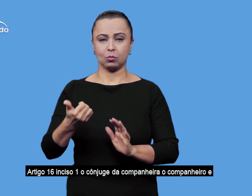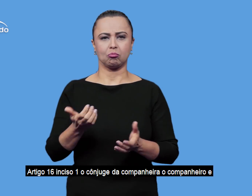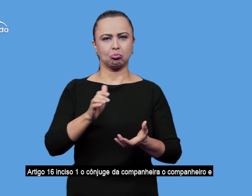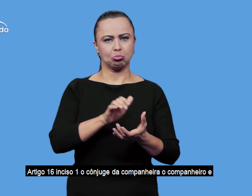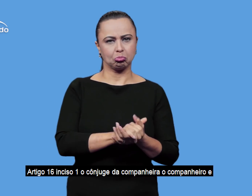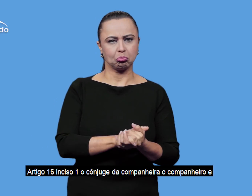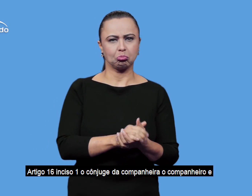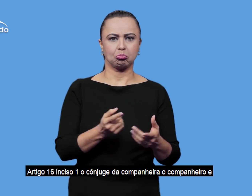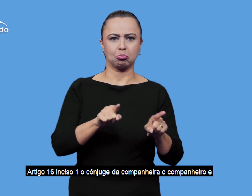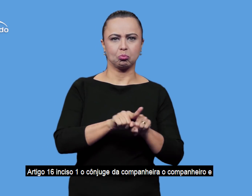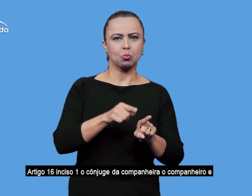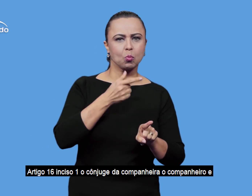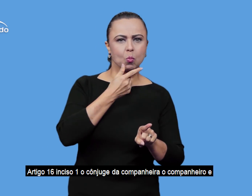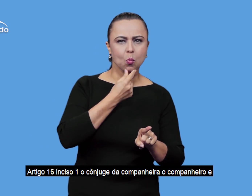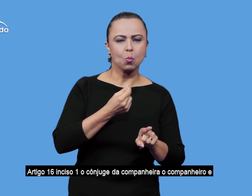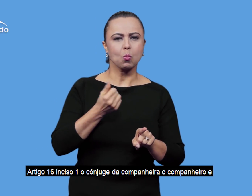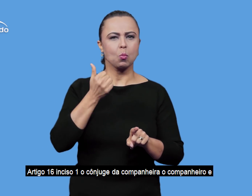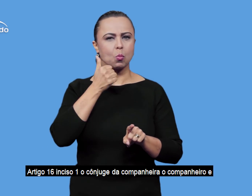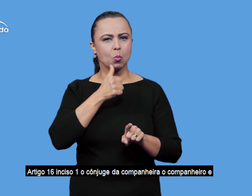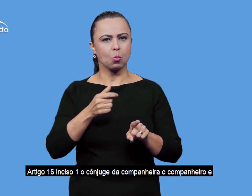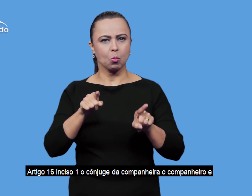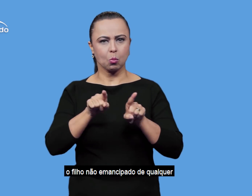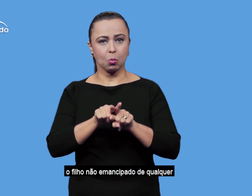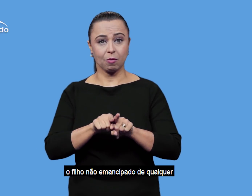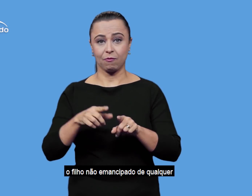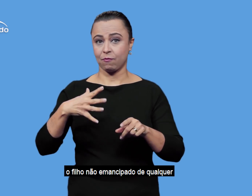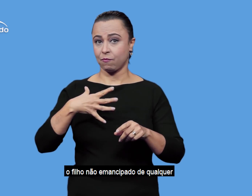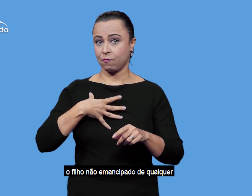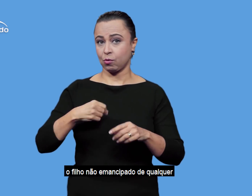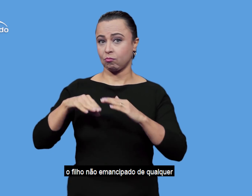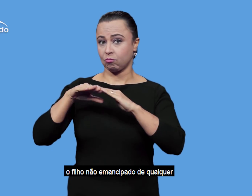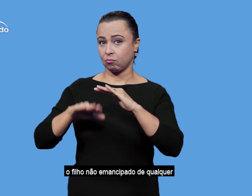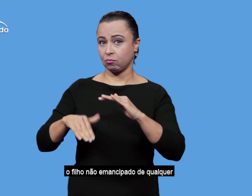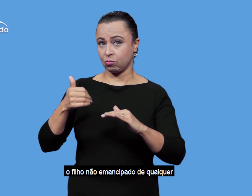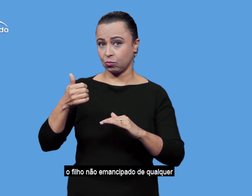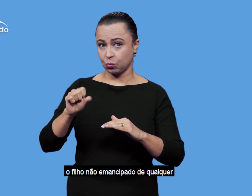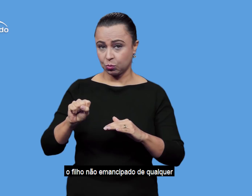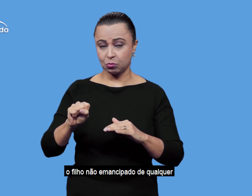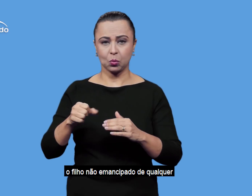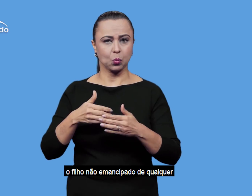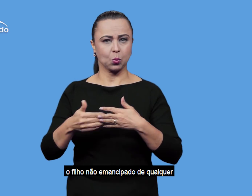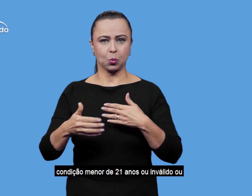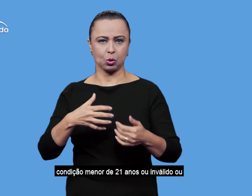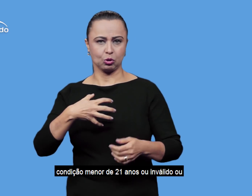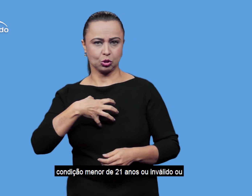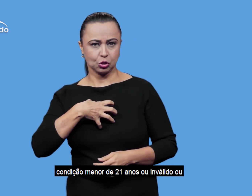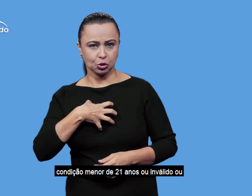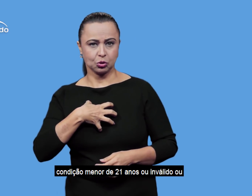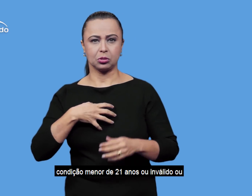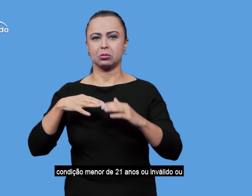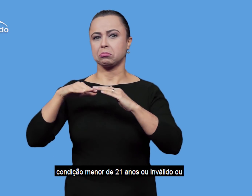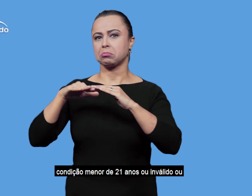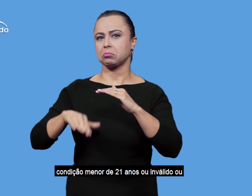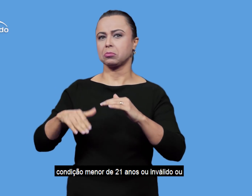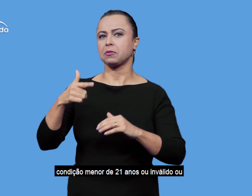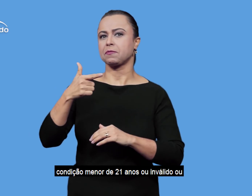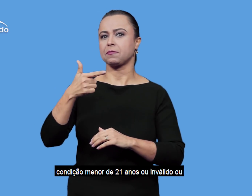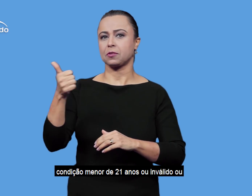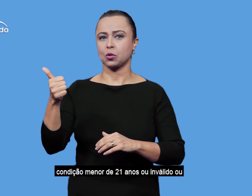da companheira o companheiro e o filho não emancipado de qualquer condição menor de 21 anos ou